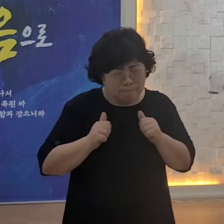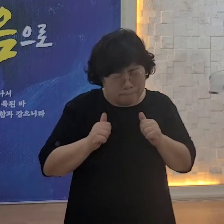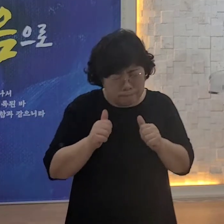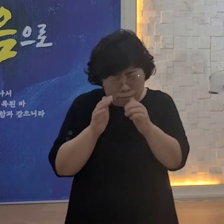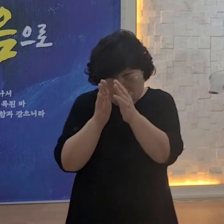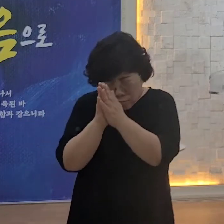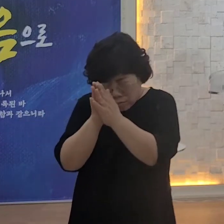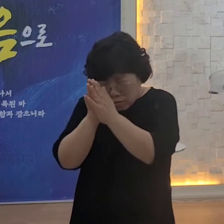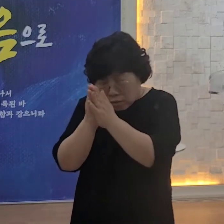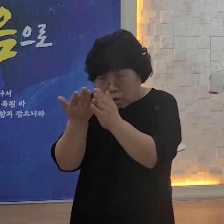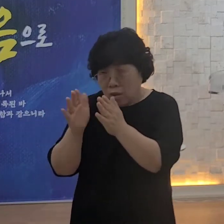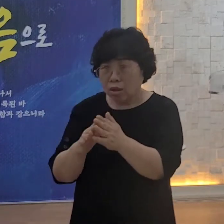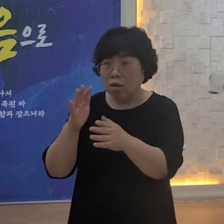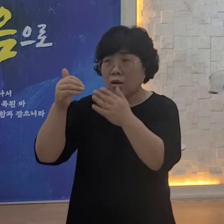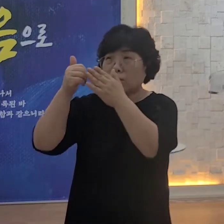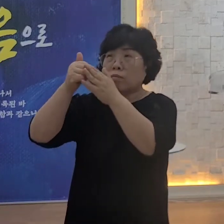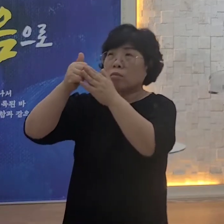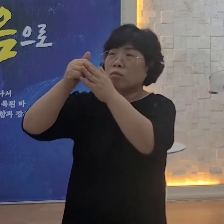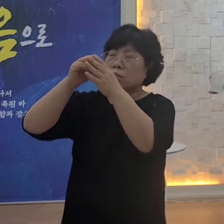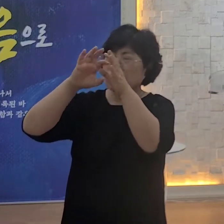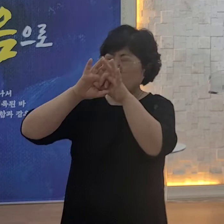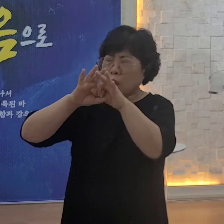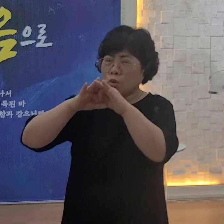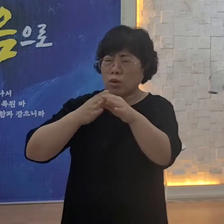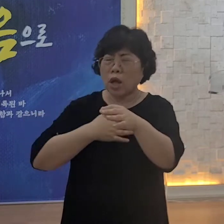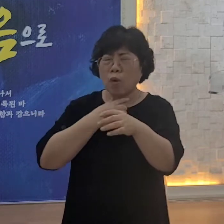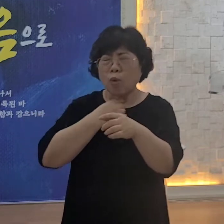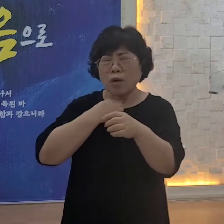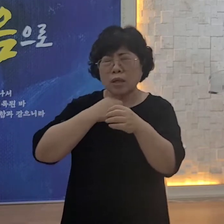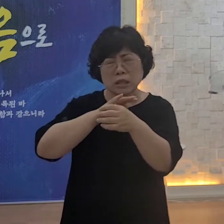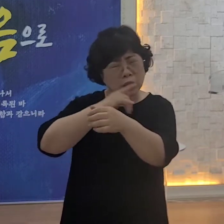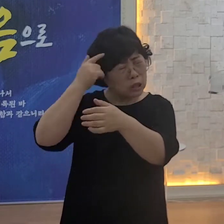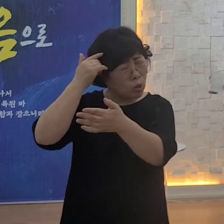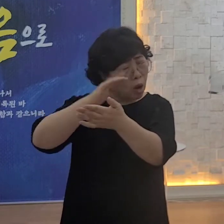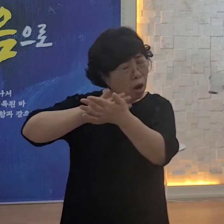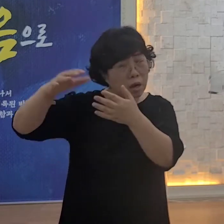하나님께서 이것을 계속 이렇게 뭔가 해결책을 안 주시고